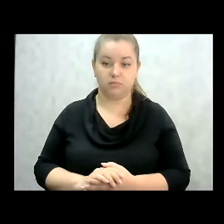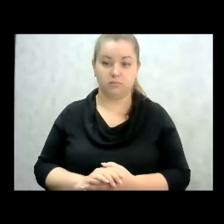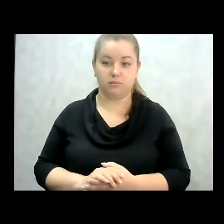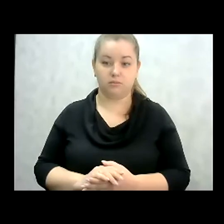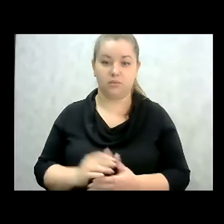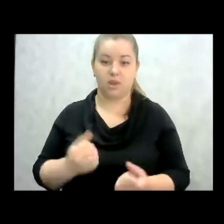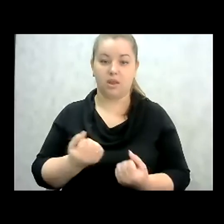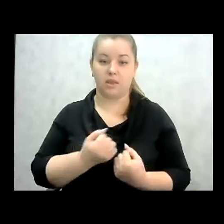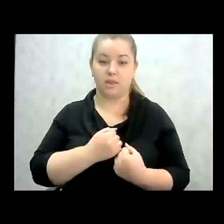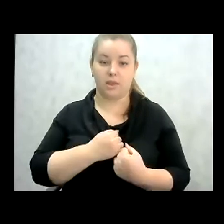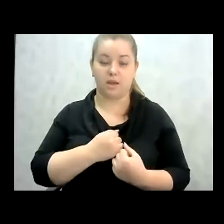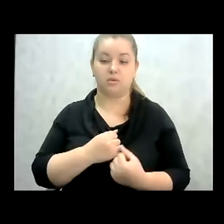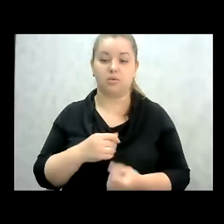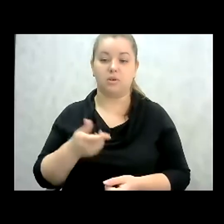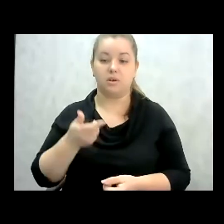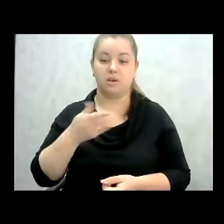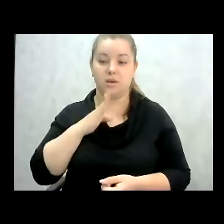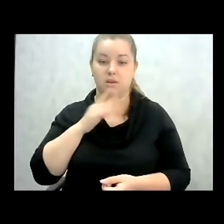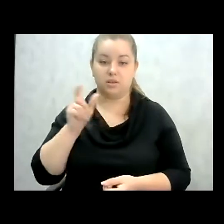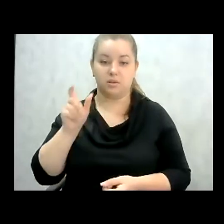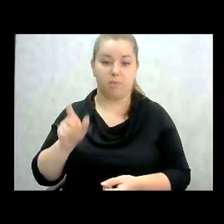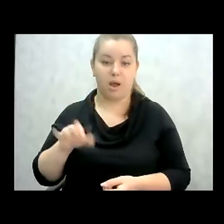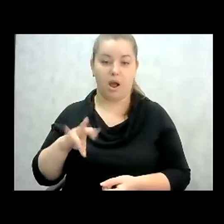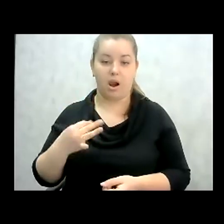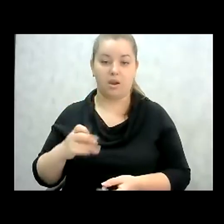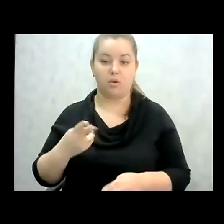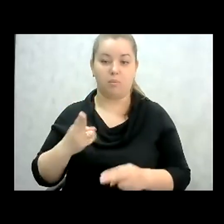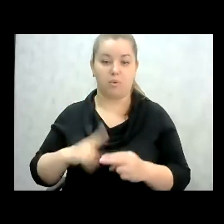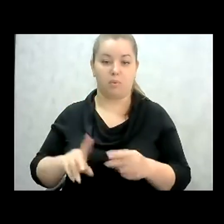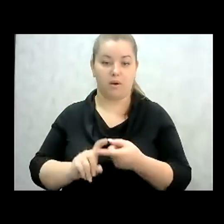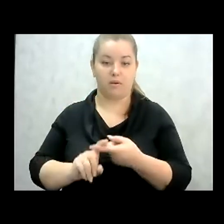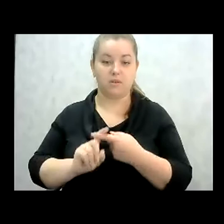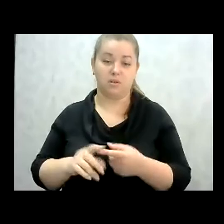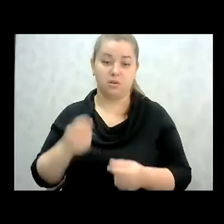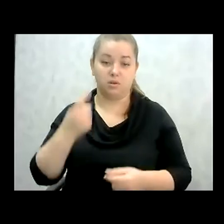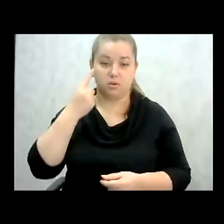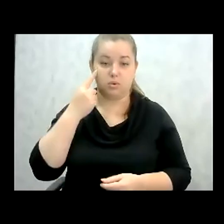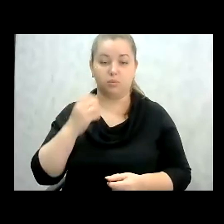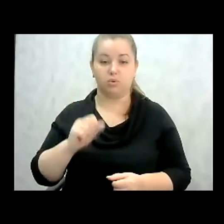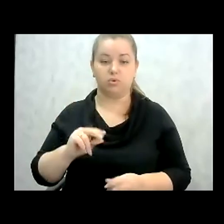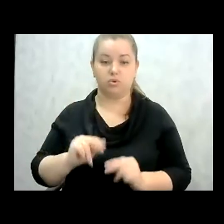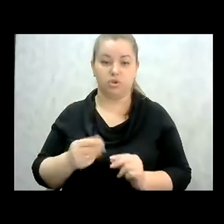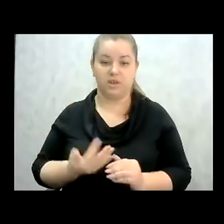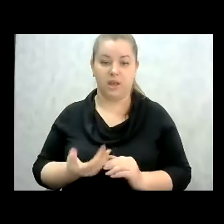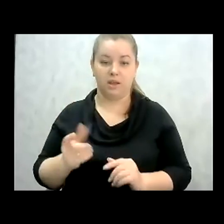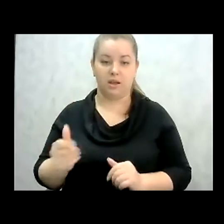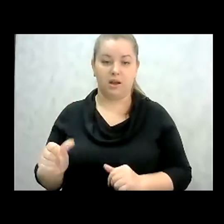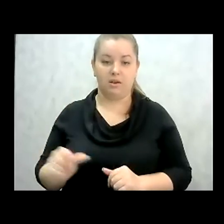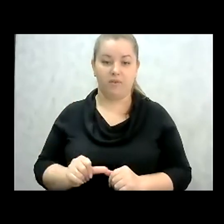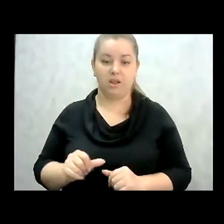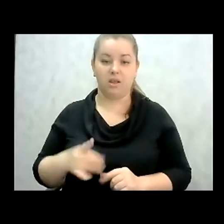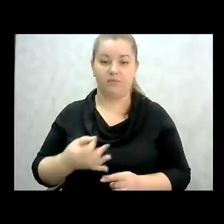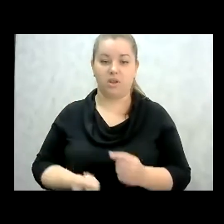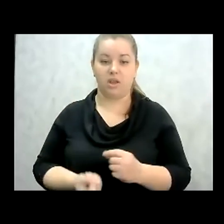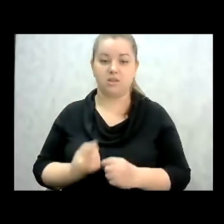На жаль, з пані Аліною пропав зв'язок. Я думаю, вона зараз... We don't have the connection